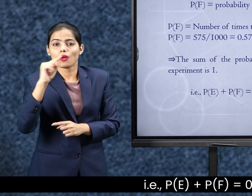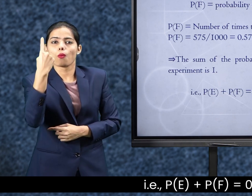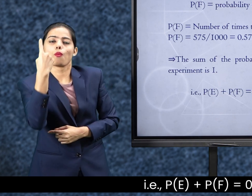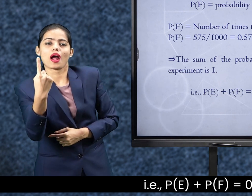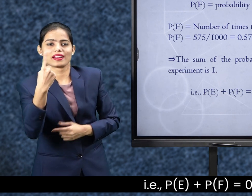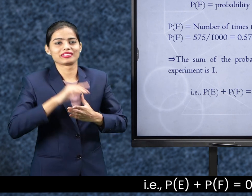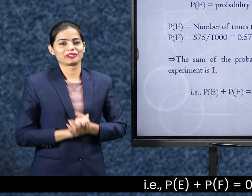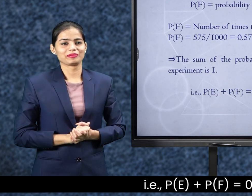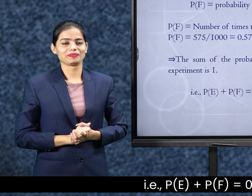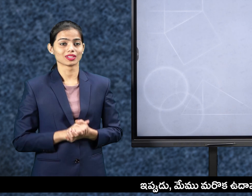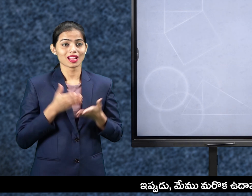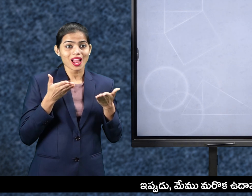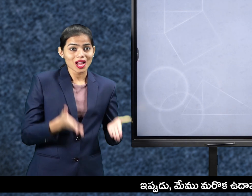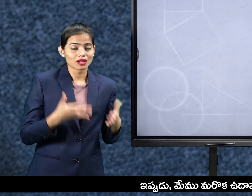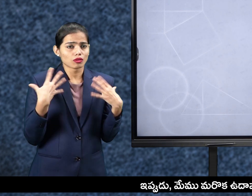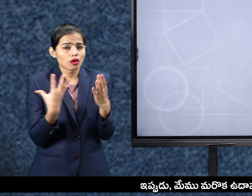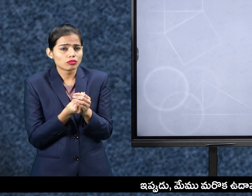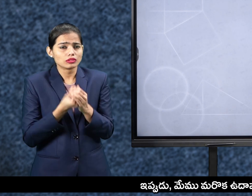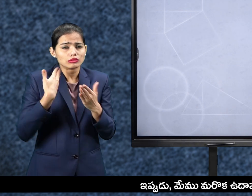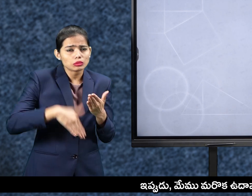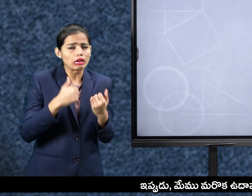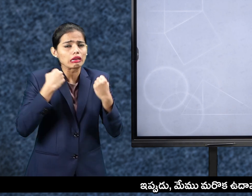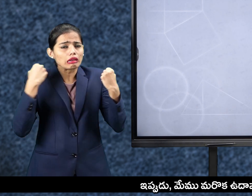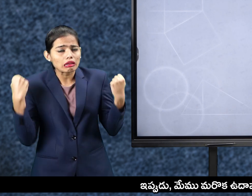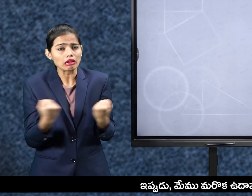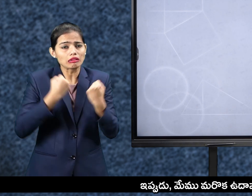equal to 1. ఇప్పుడు మనం మరో ఉదాహరణను ట్రై చేద్దాం.